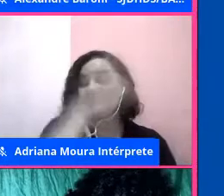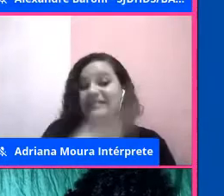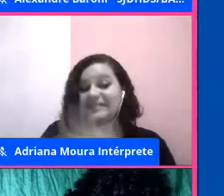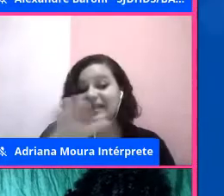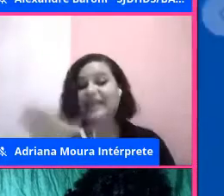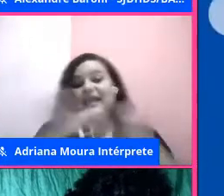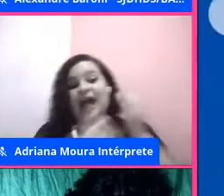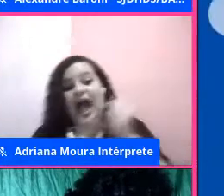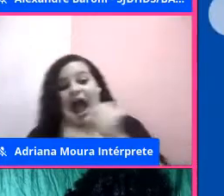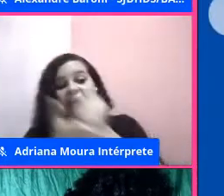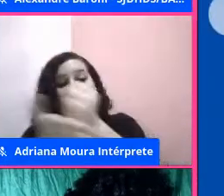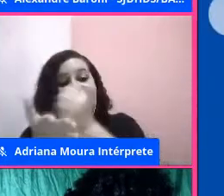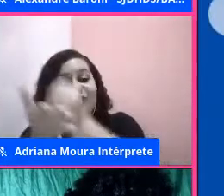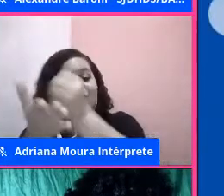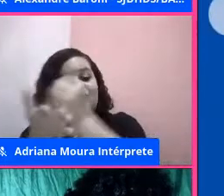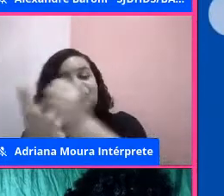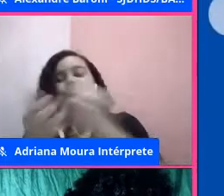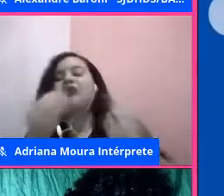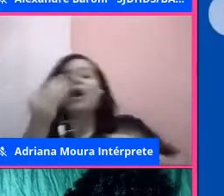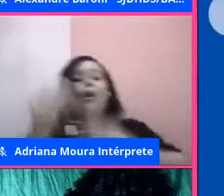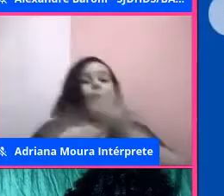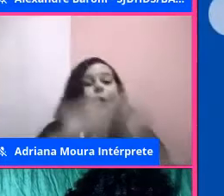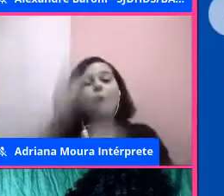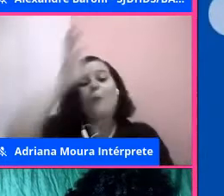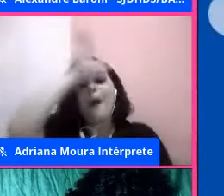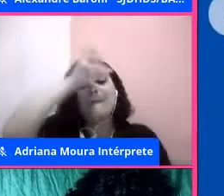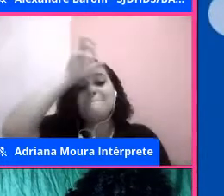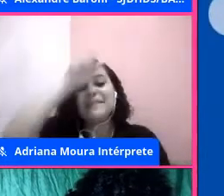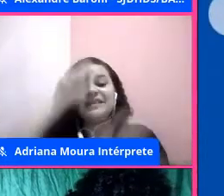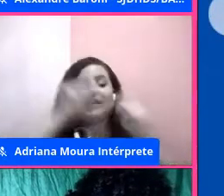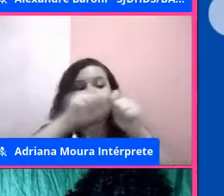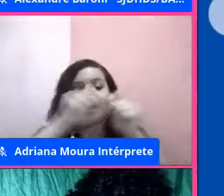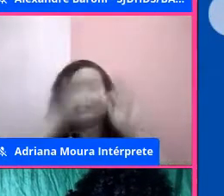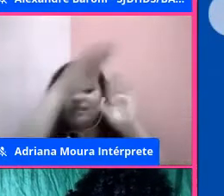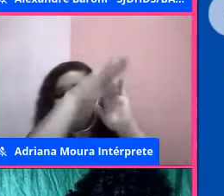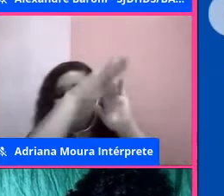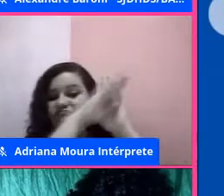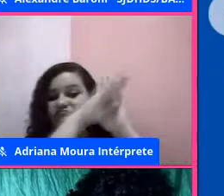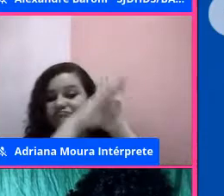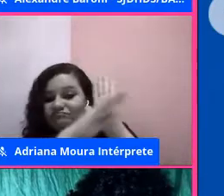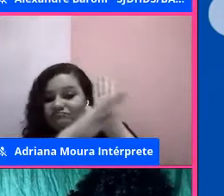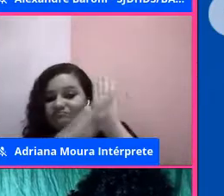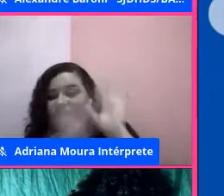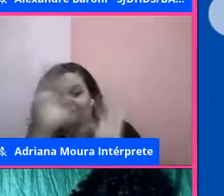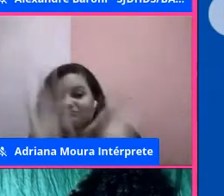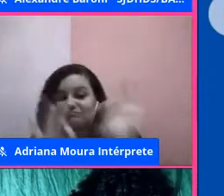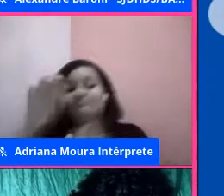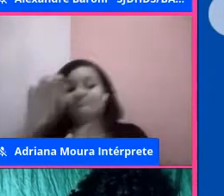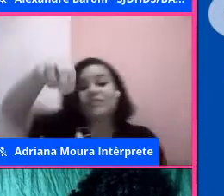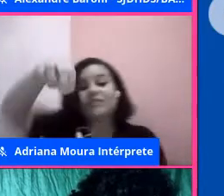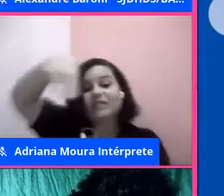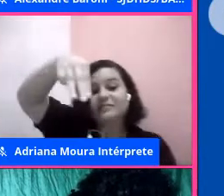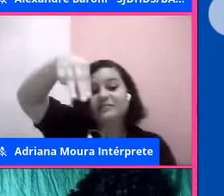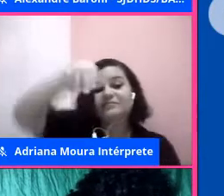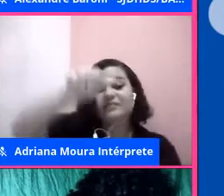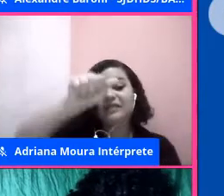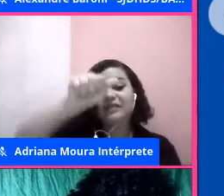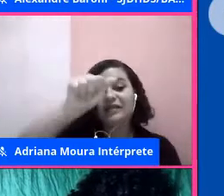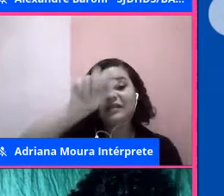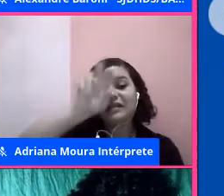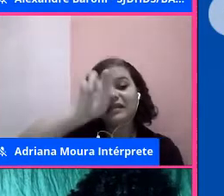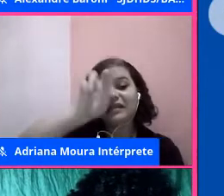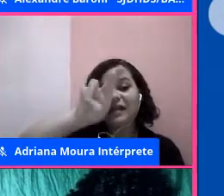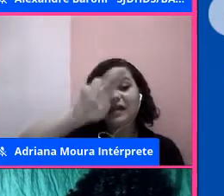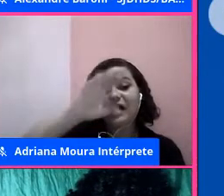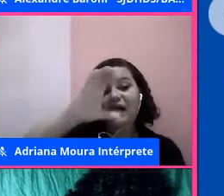a aprender a programar. O Marcos, ele representando o Buzz Blige, que é um trabalho que vocês também